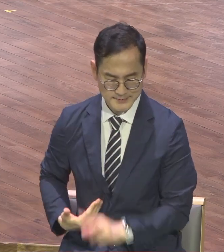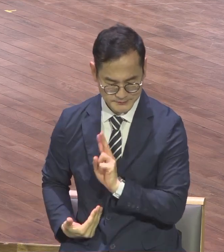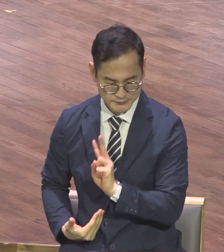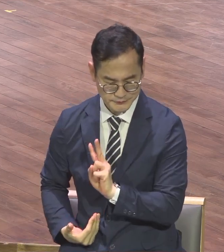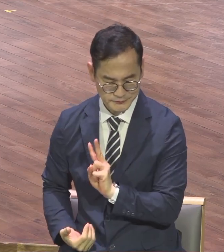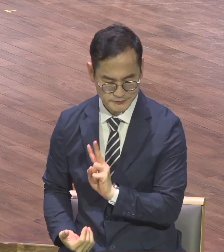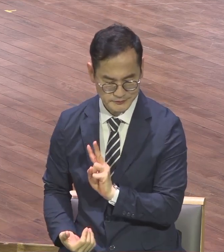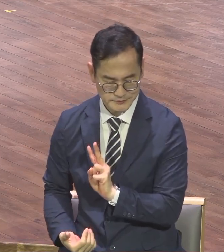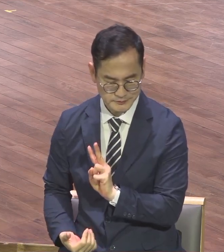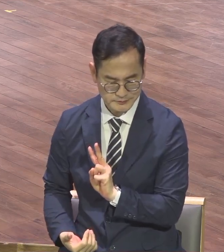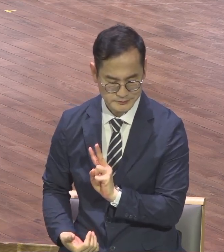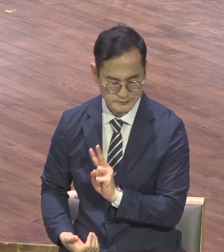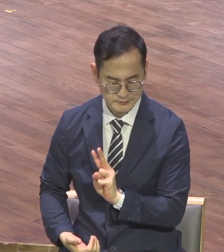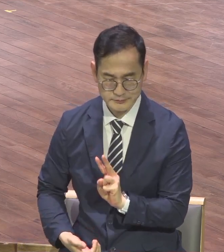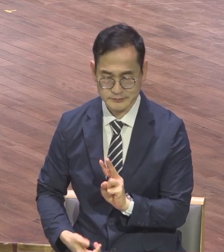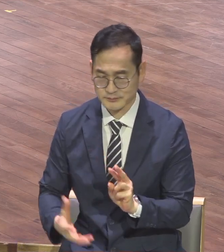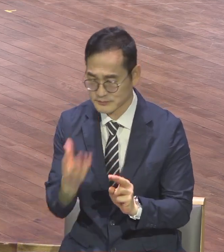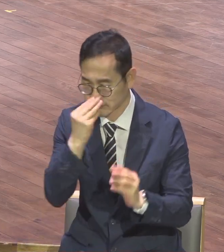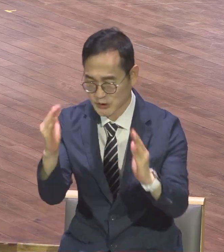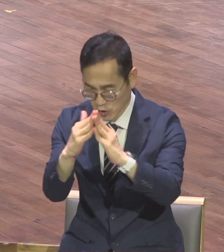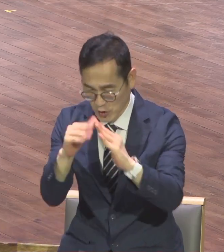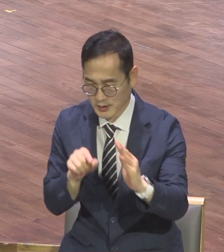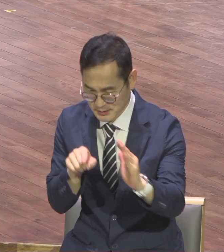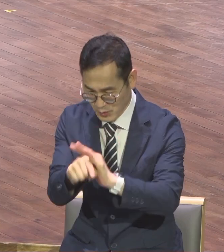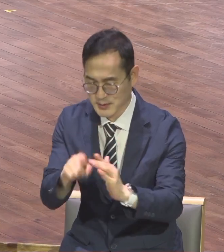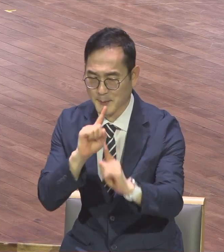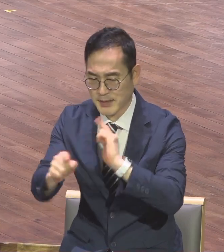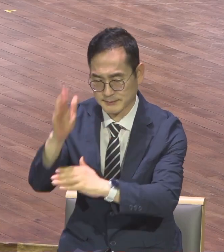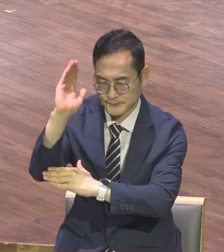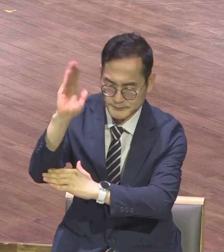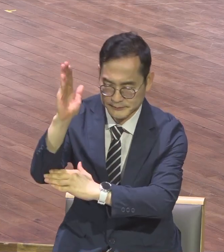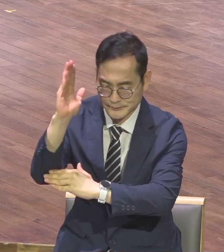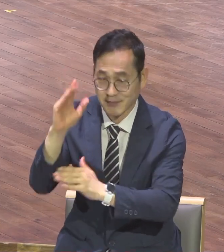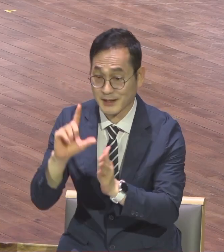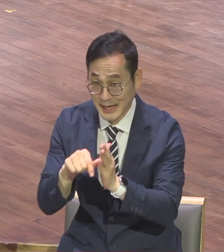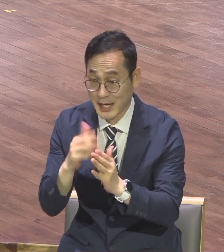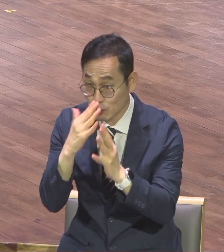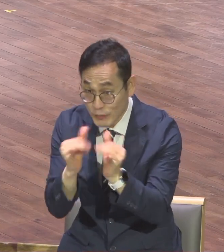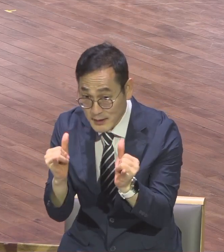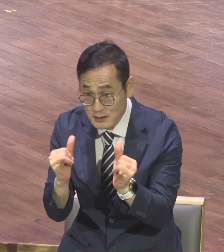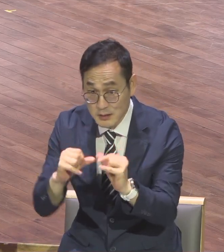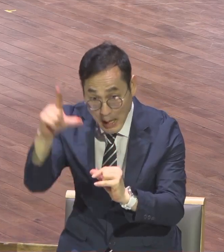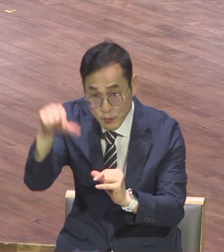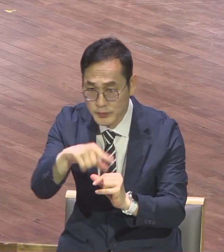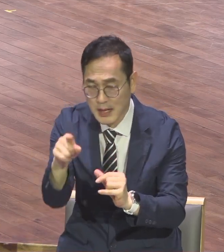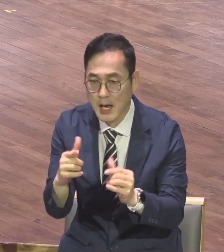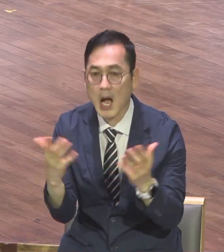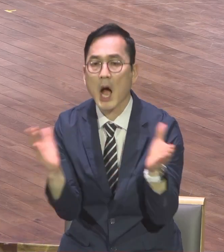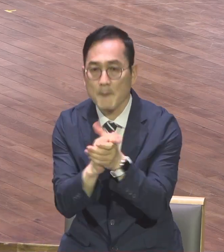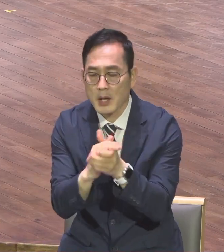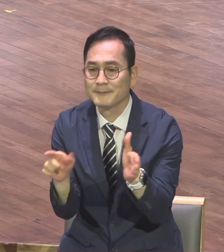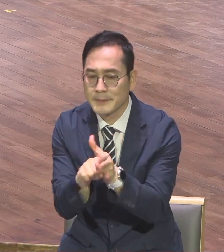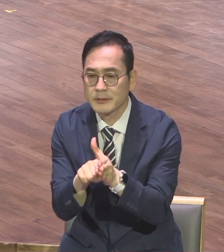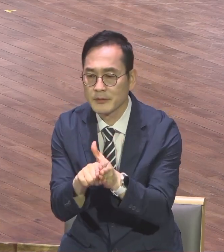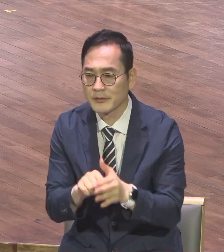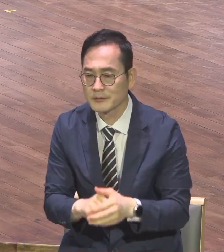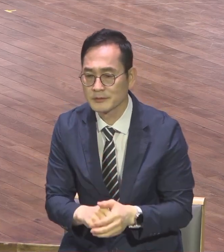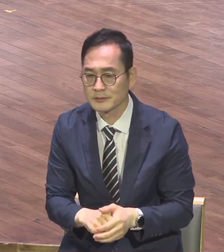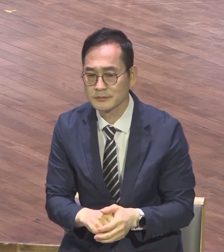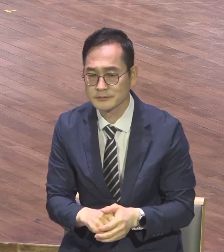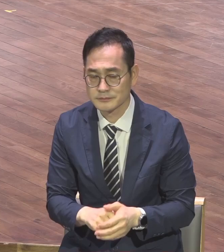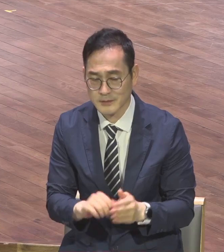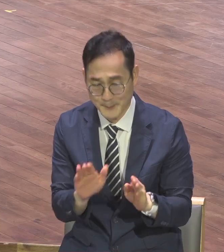유대인의 회당에 들어가 말하니 유대와 헬라의 허다한 무리가 믿더라. 바울과